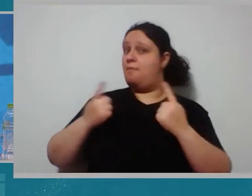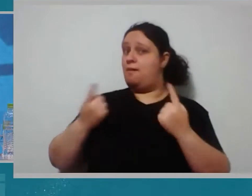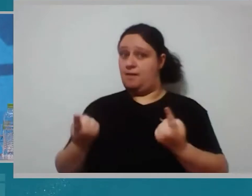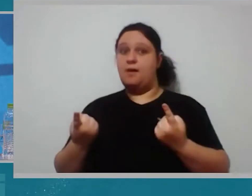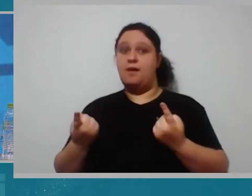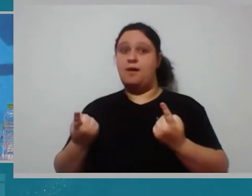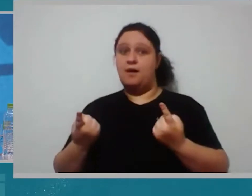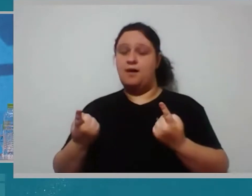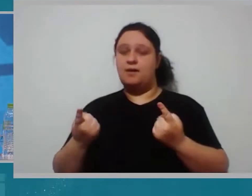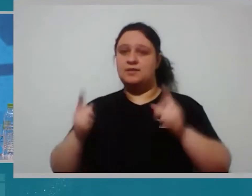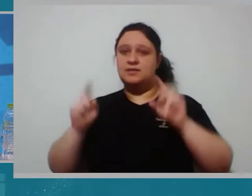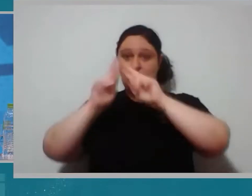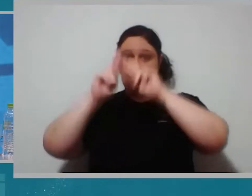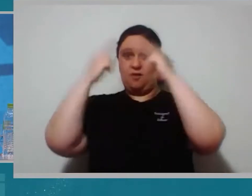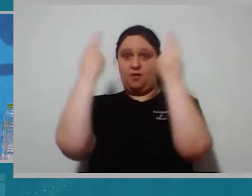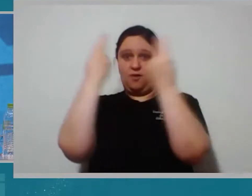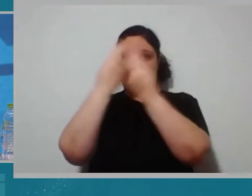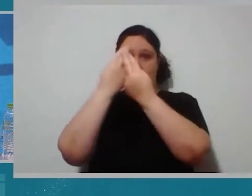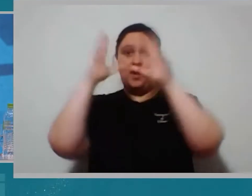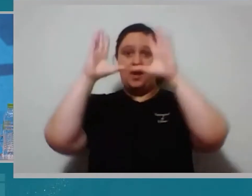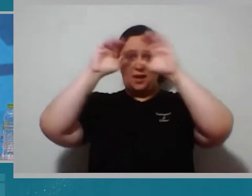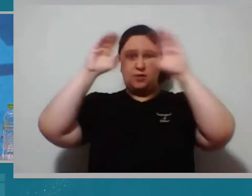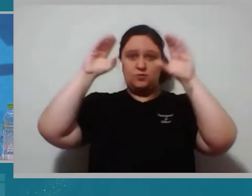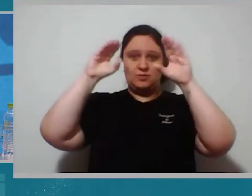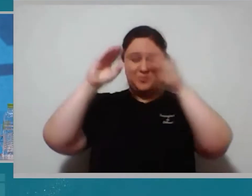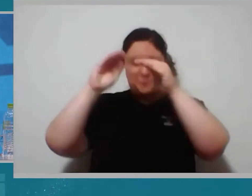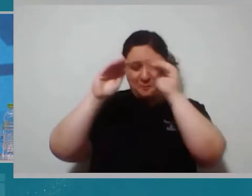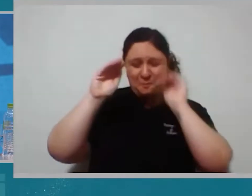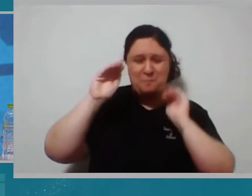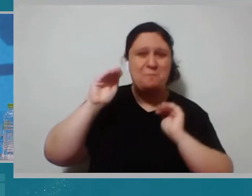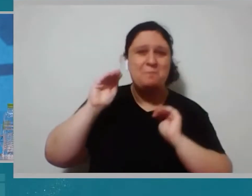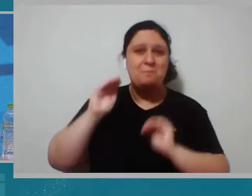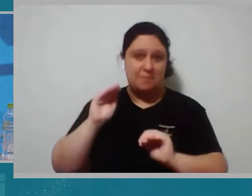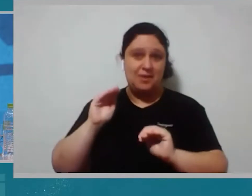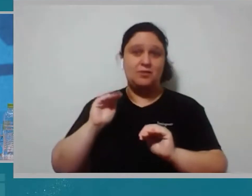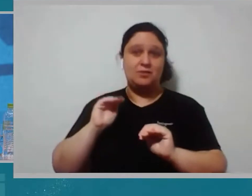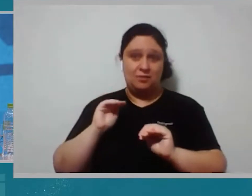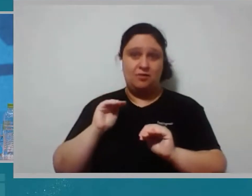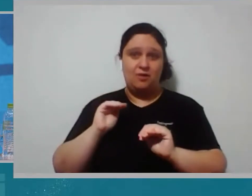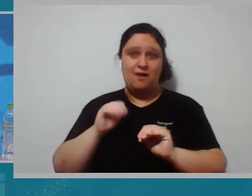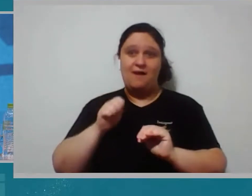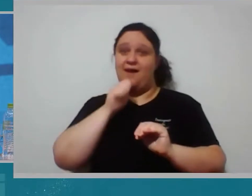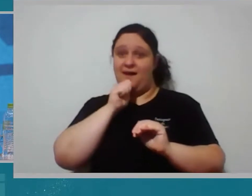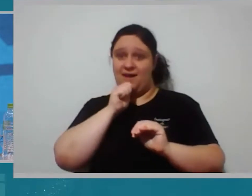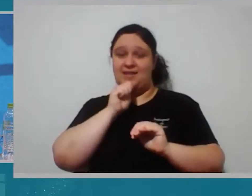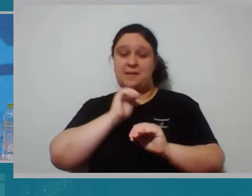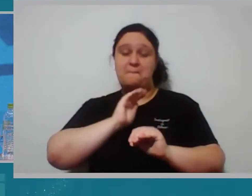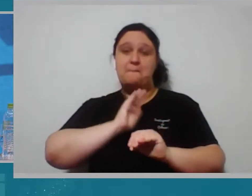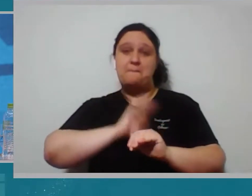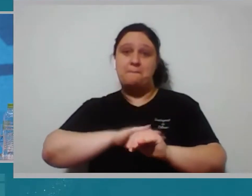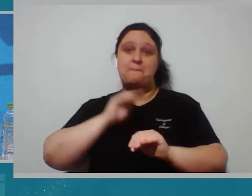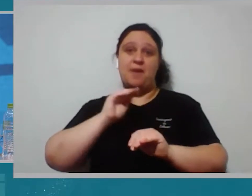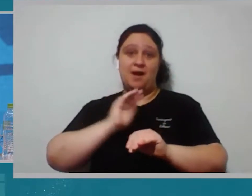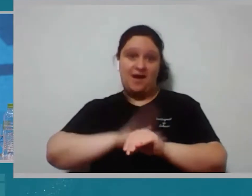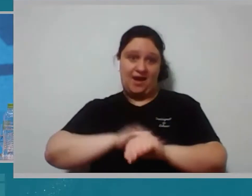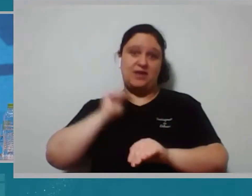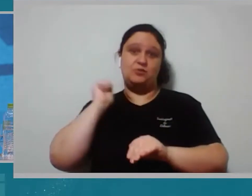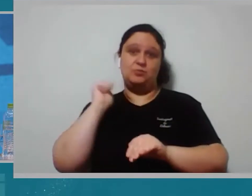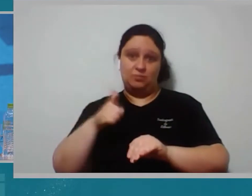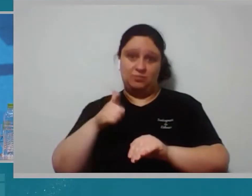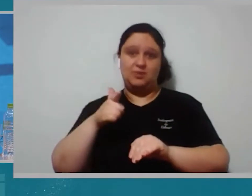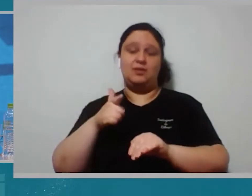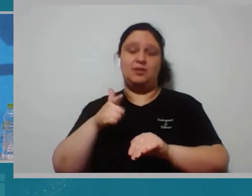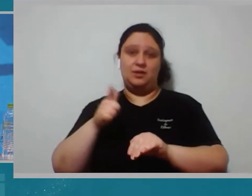menor no reino dos céus é maior do que ele. O menor do reino